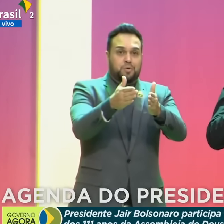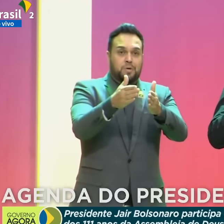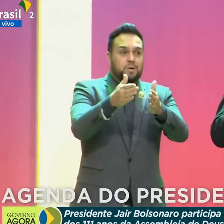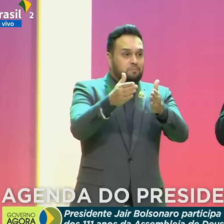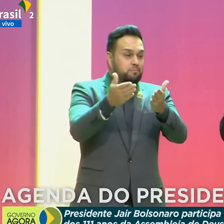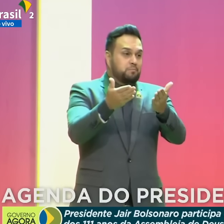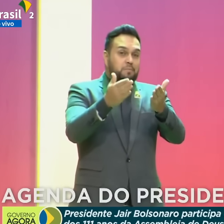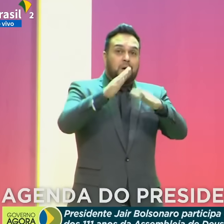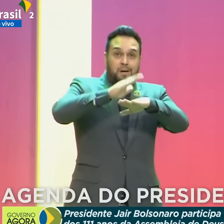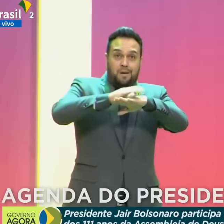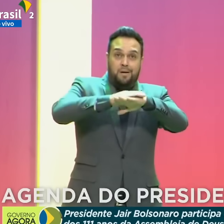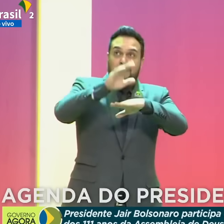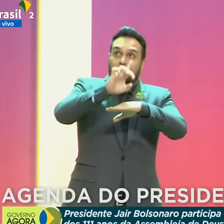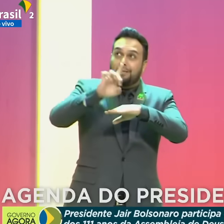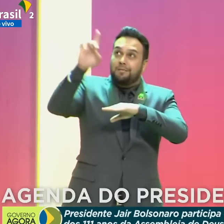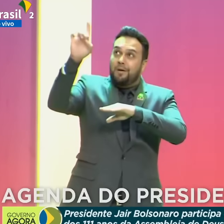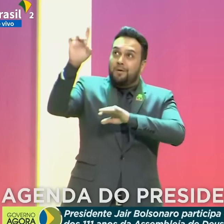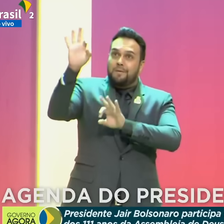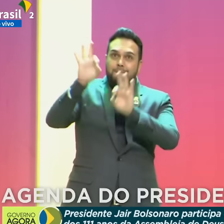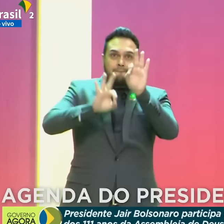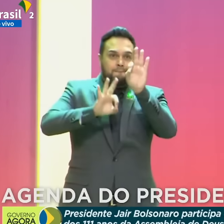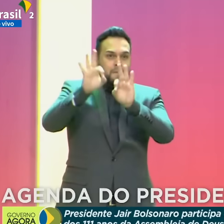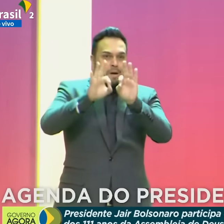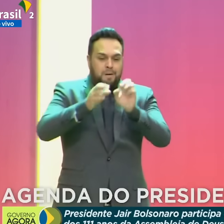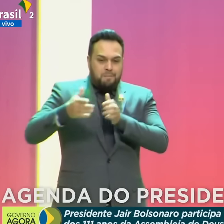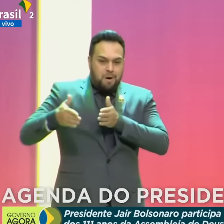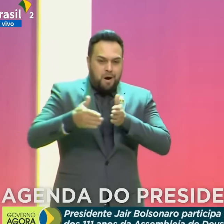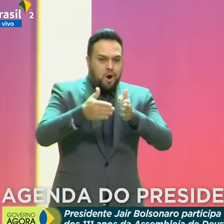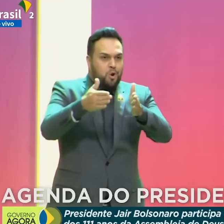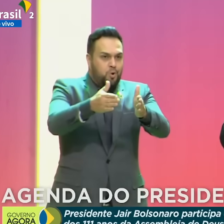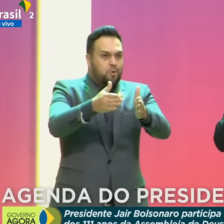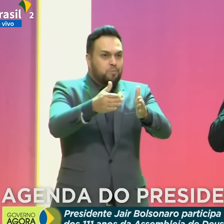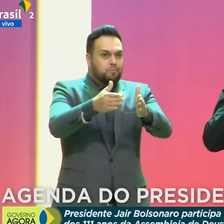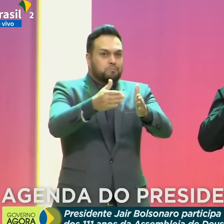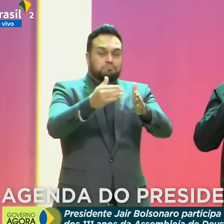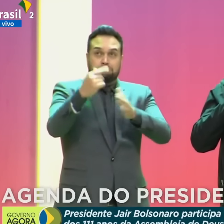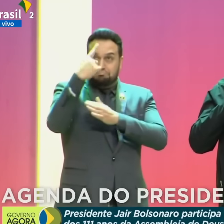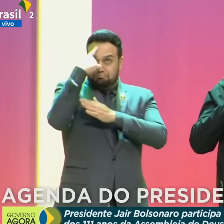traçado por ele me fez chegar até aqui.